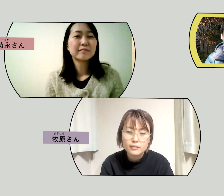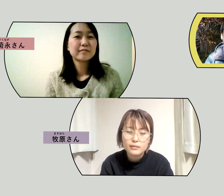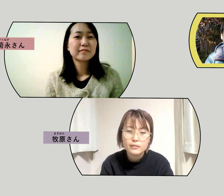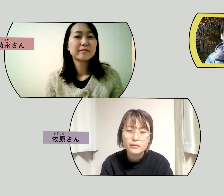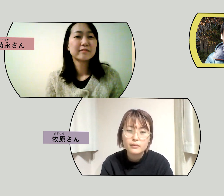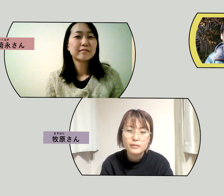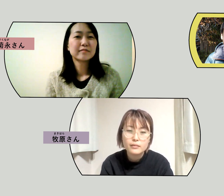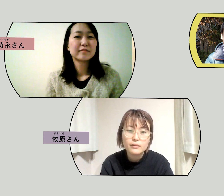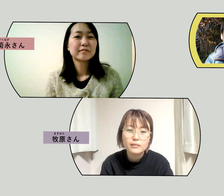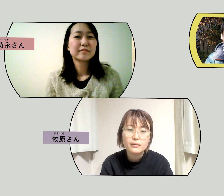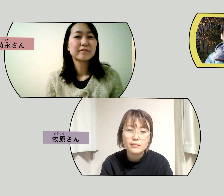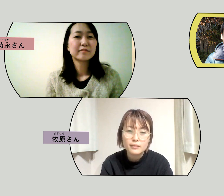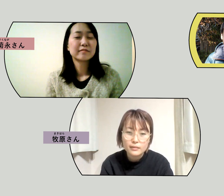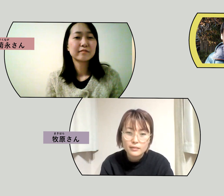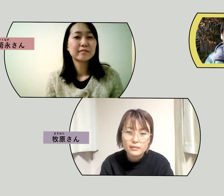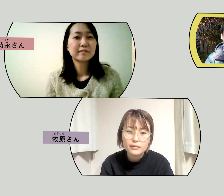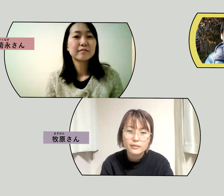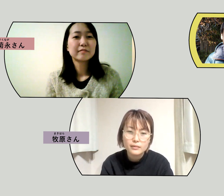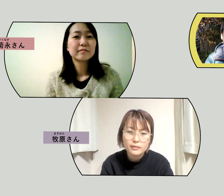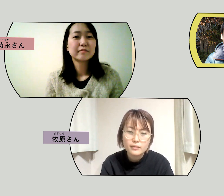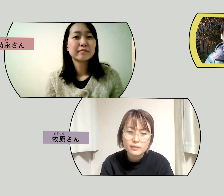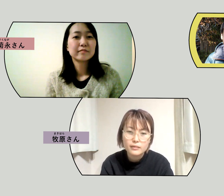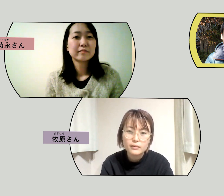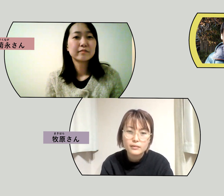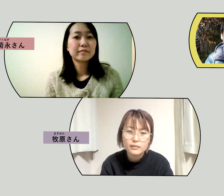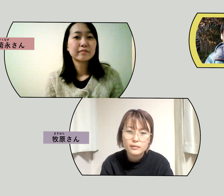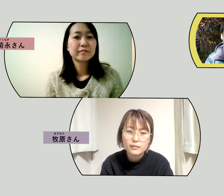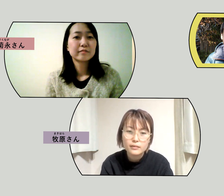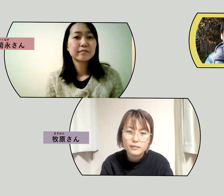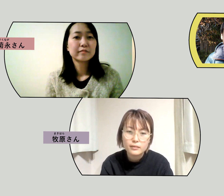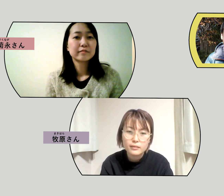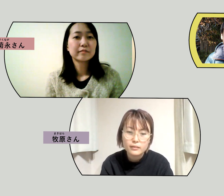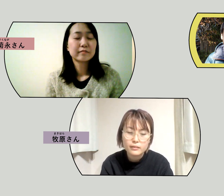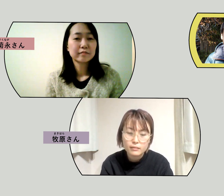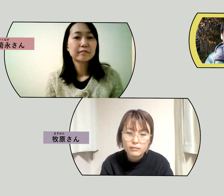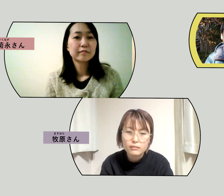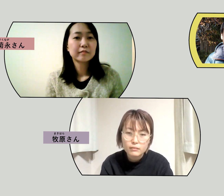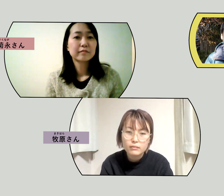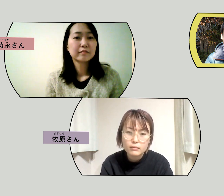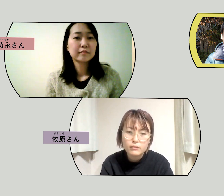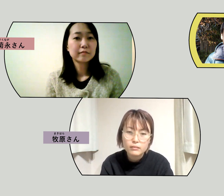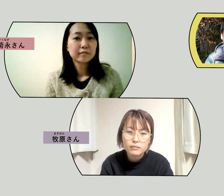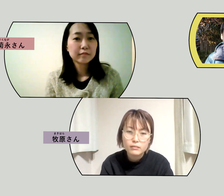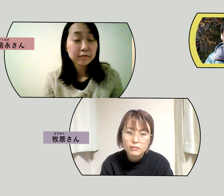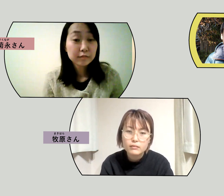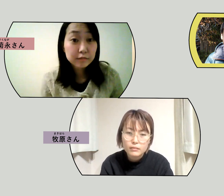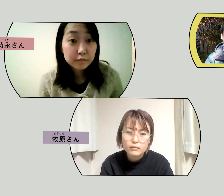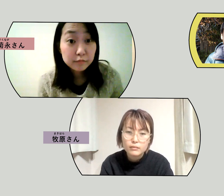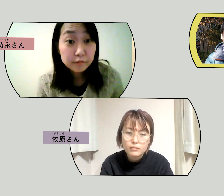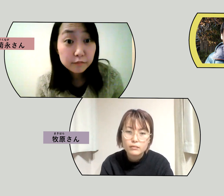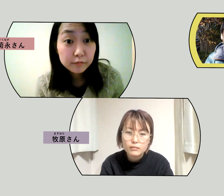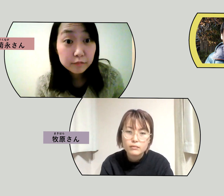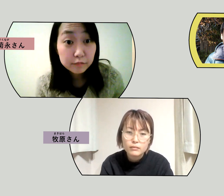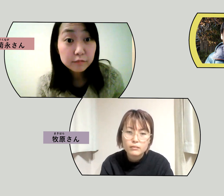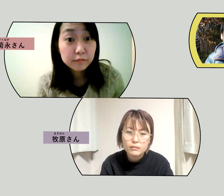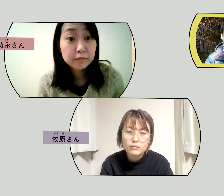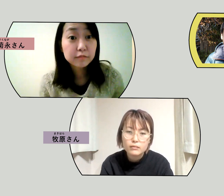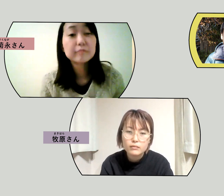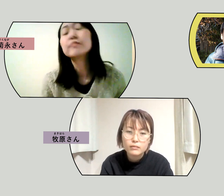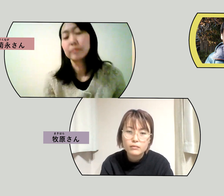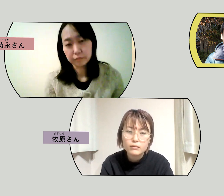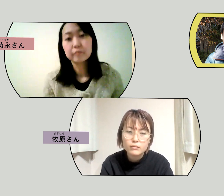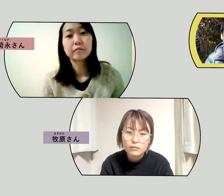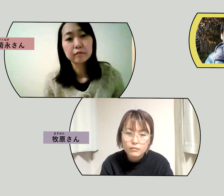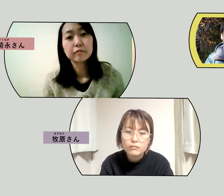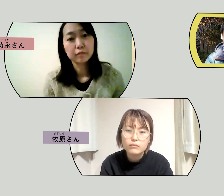顔というかそのある登場人物の体型について全然書くことができないのでできないというか